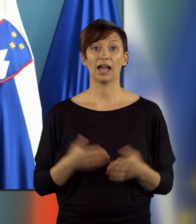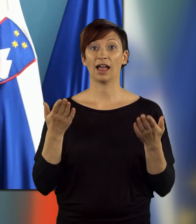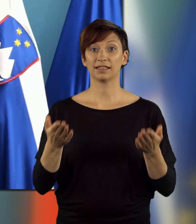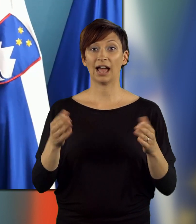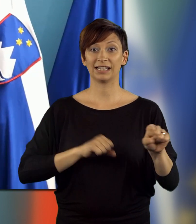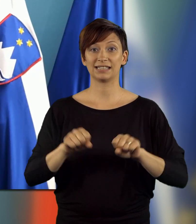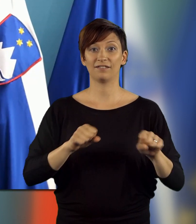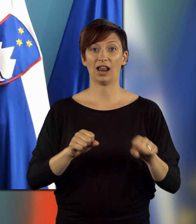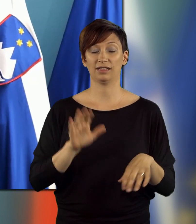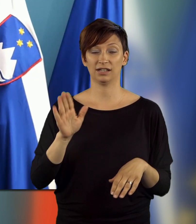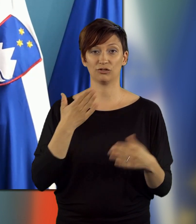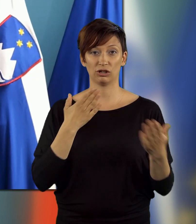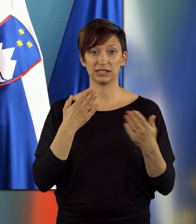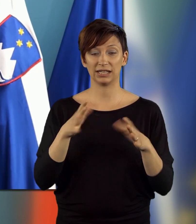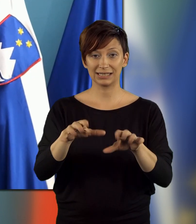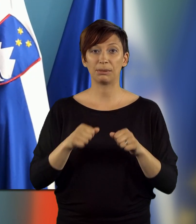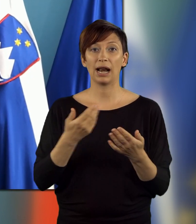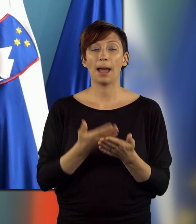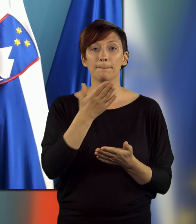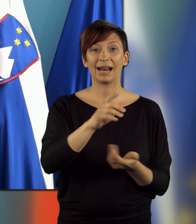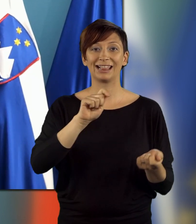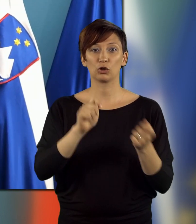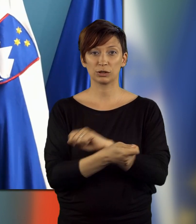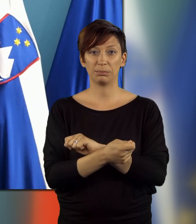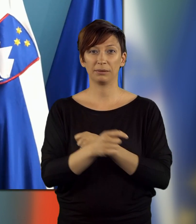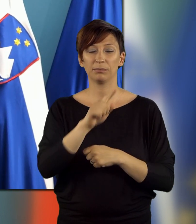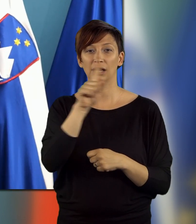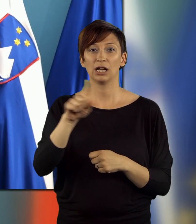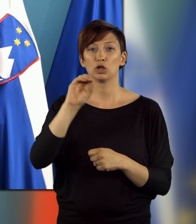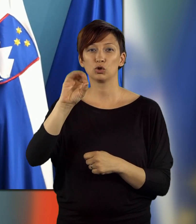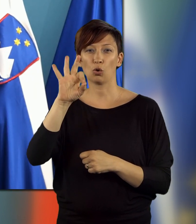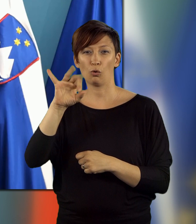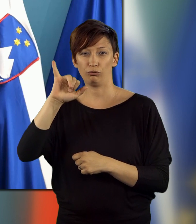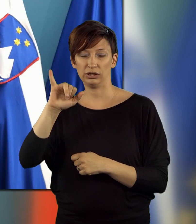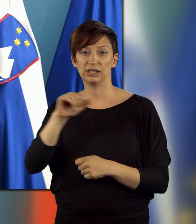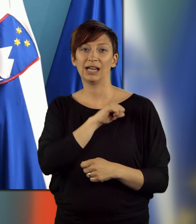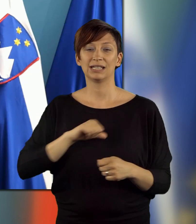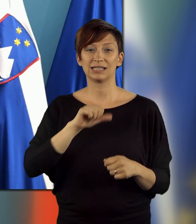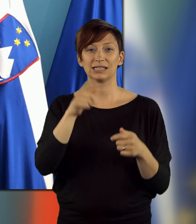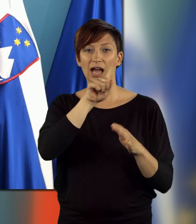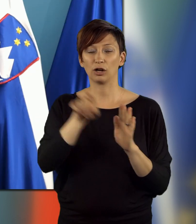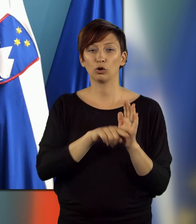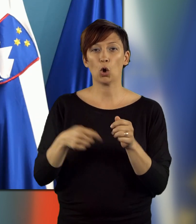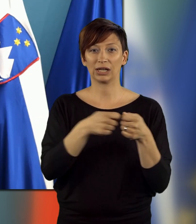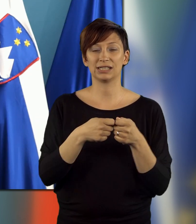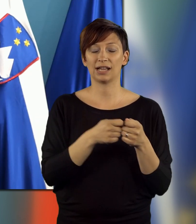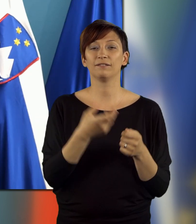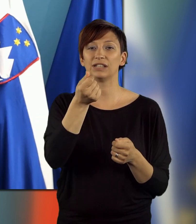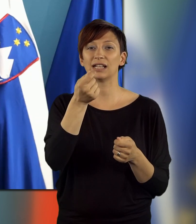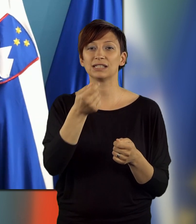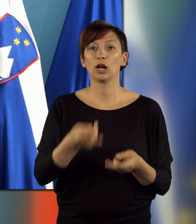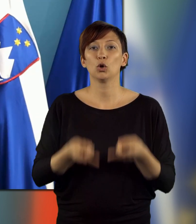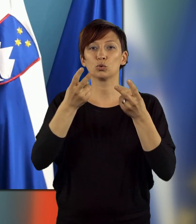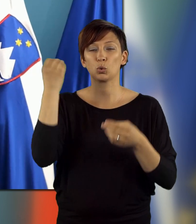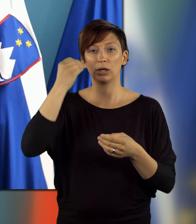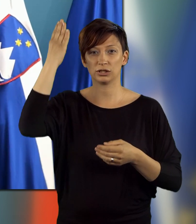Danes je vlada na svoji seji sprejela predlog spremembe ZOFI, to je Zakon o organizaciji in financiranju vzgoje in